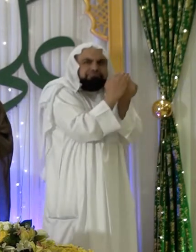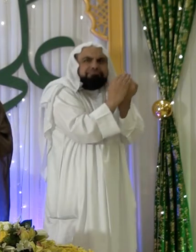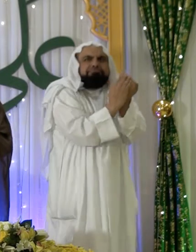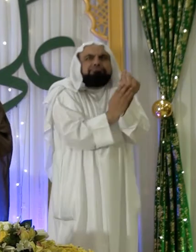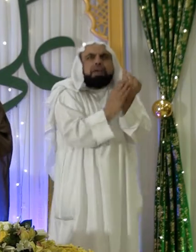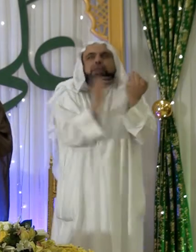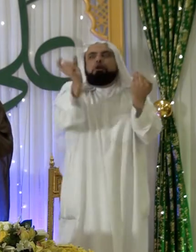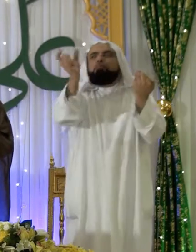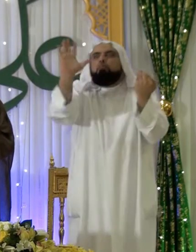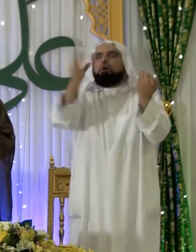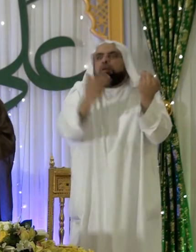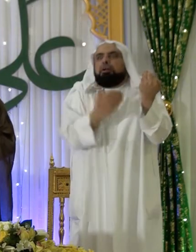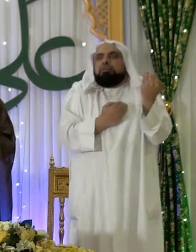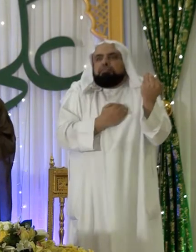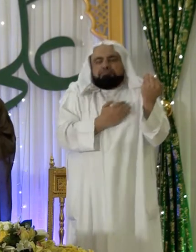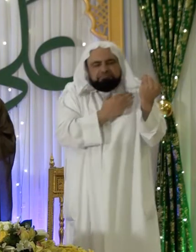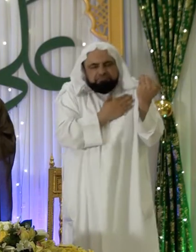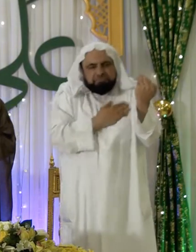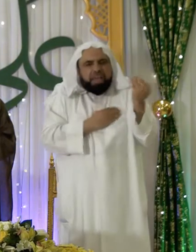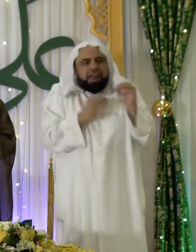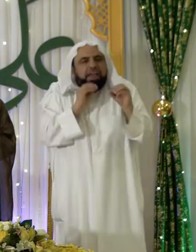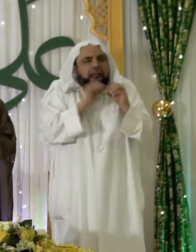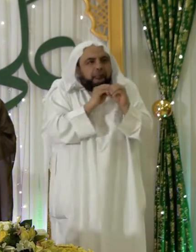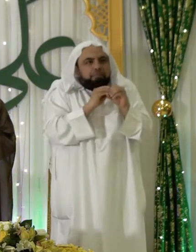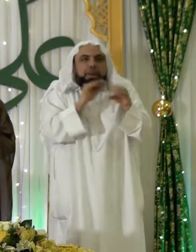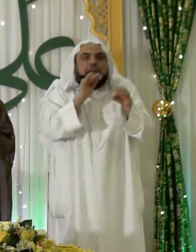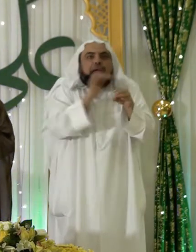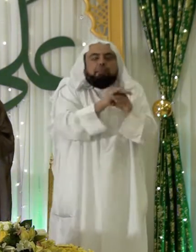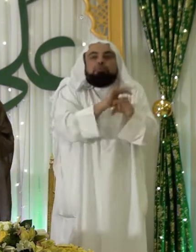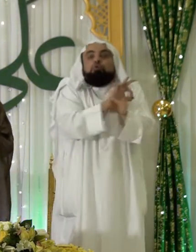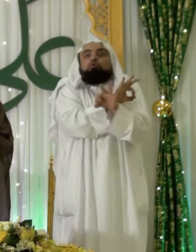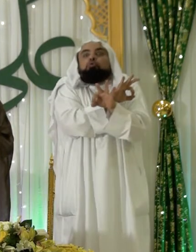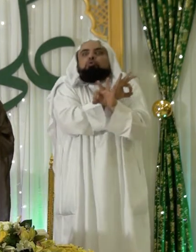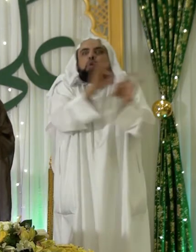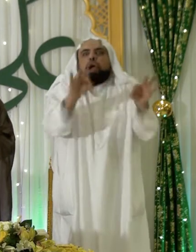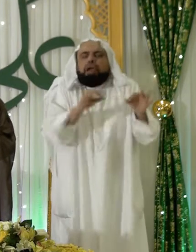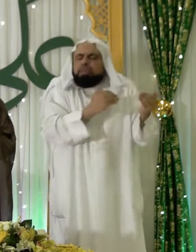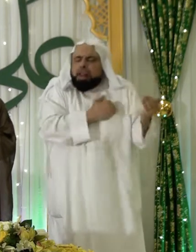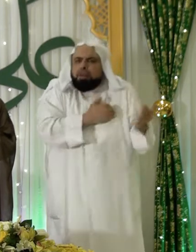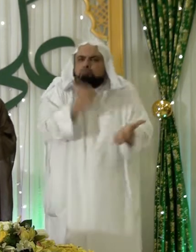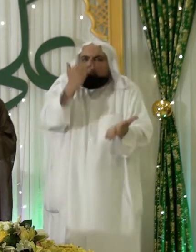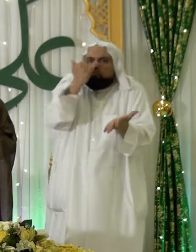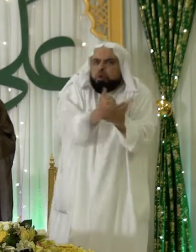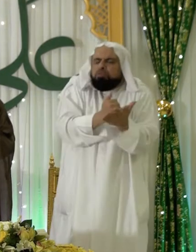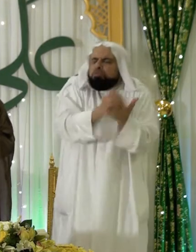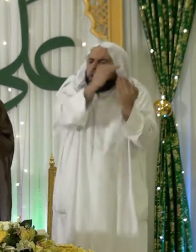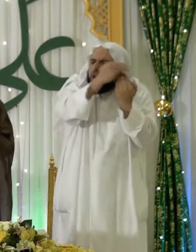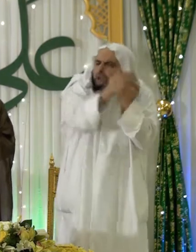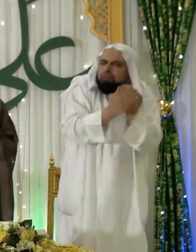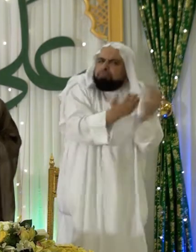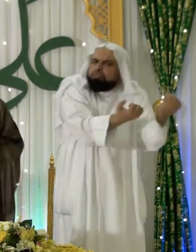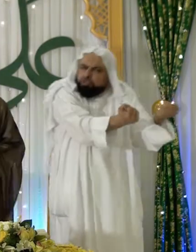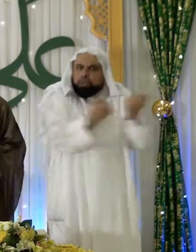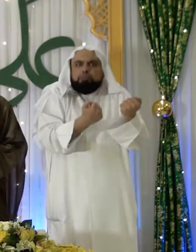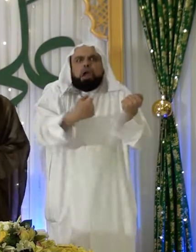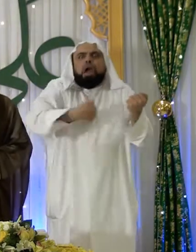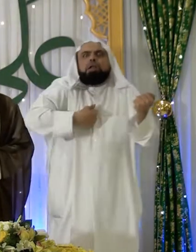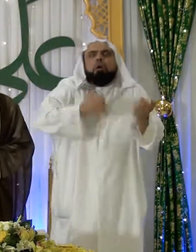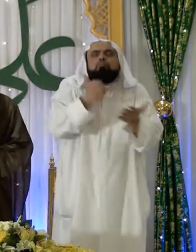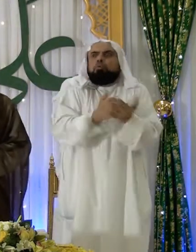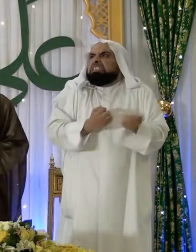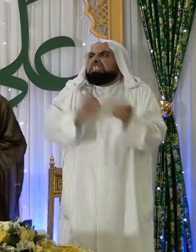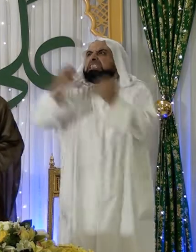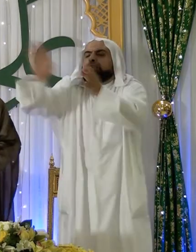بيته ورباه رسول الله وكفله رسول الله صلى الله عليه وآله،